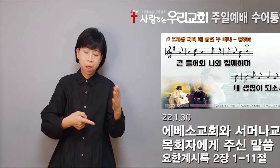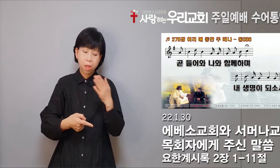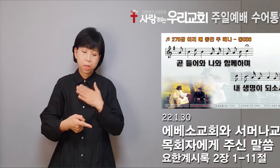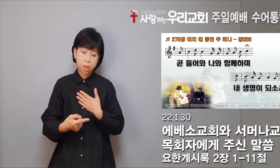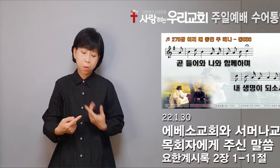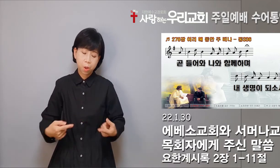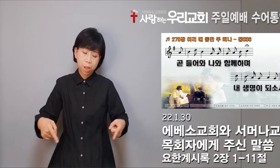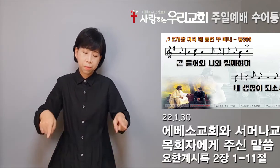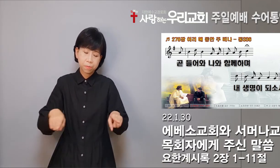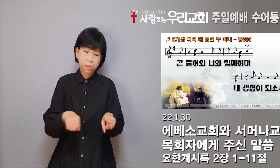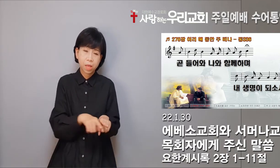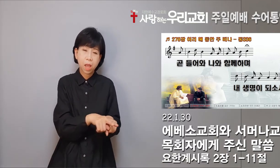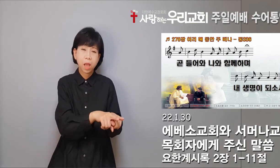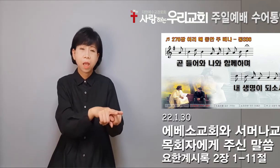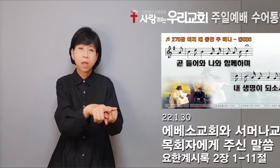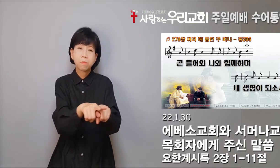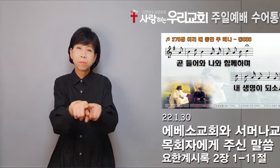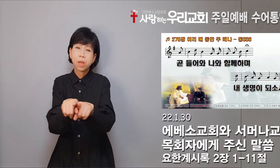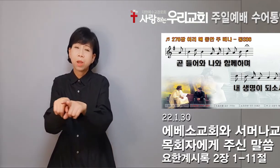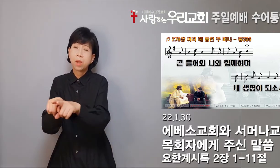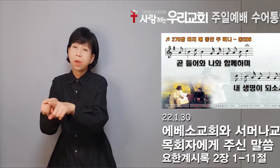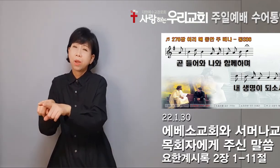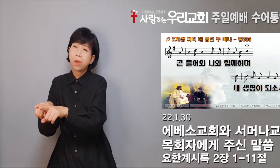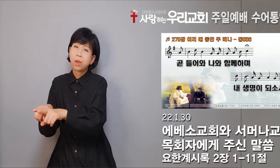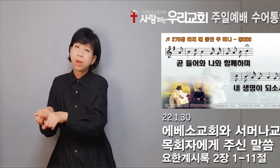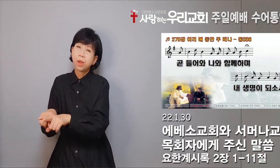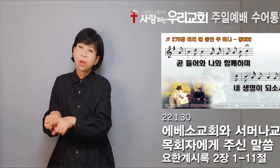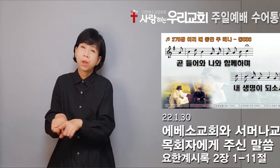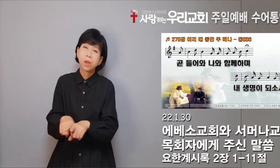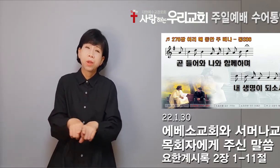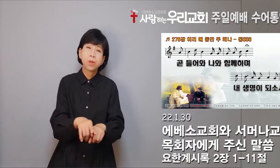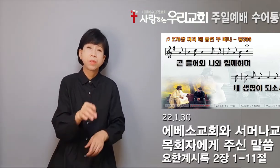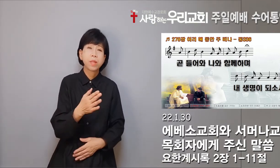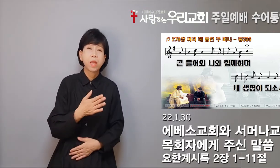들어와 나와 함께하며